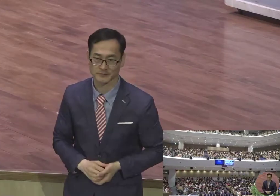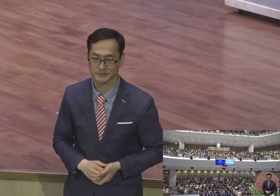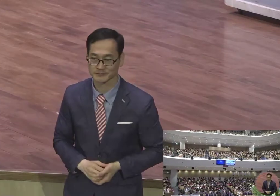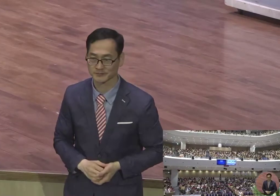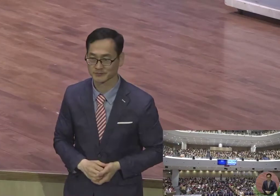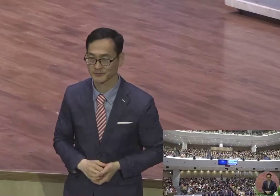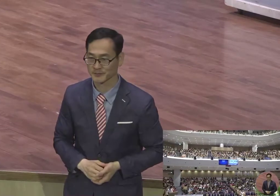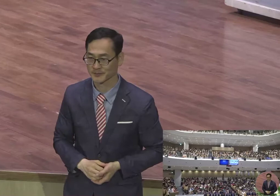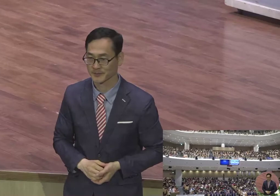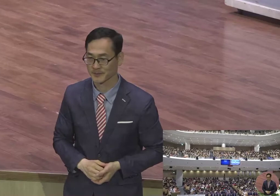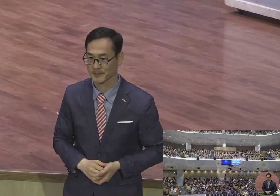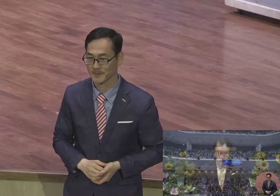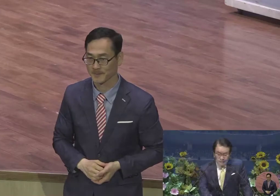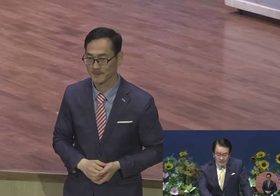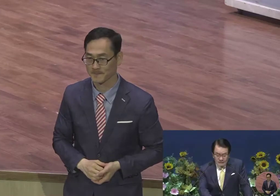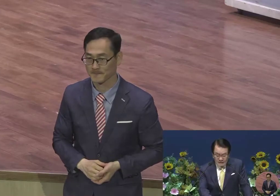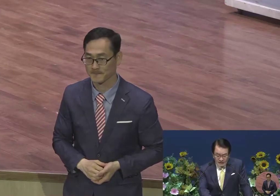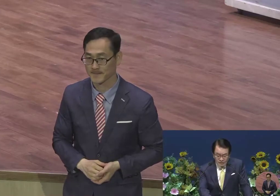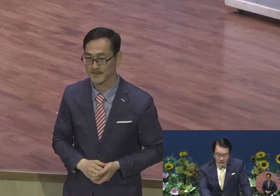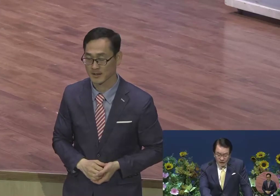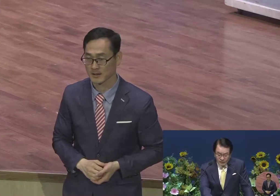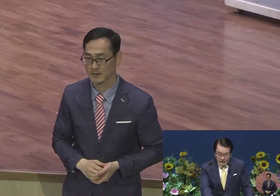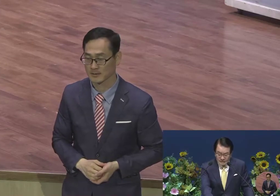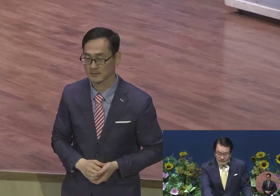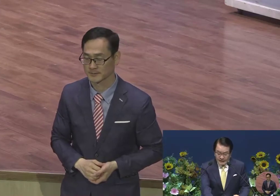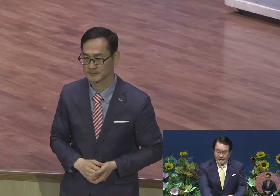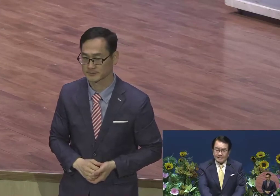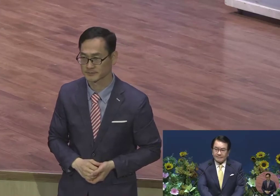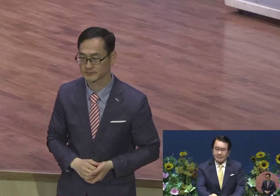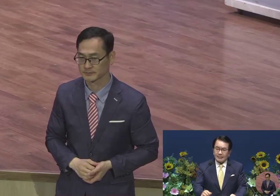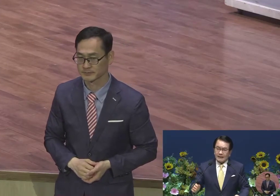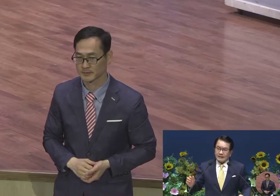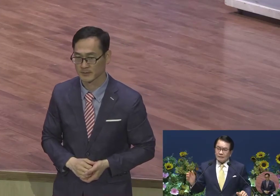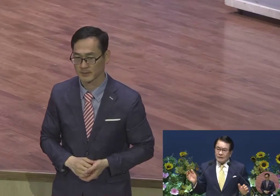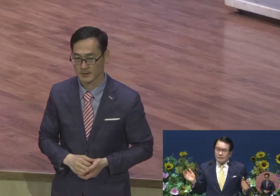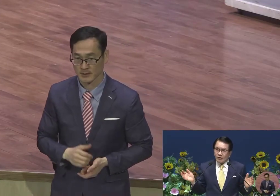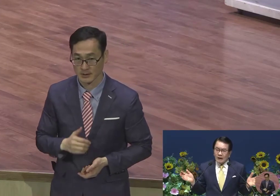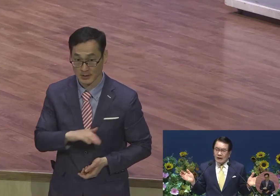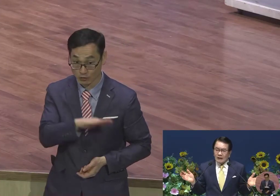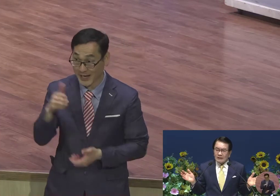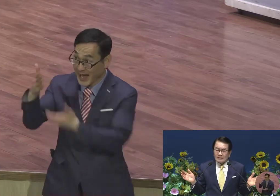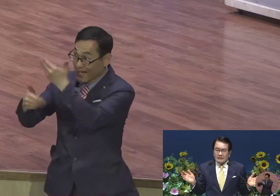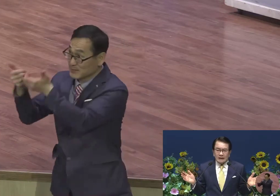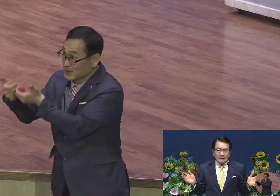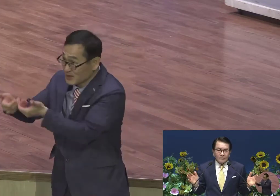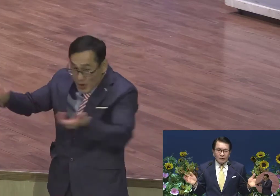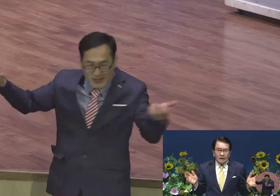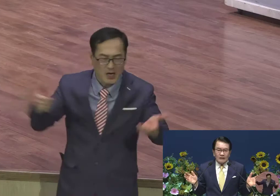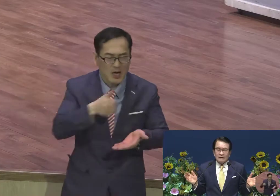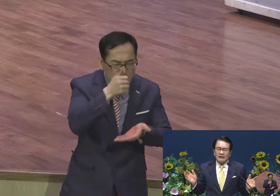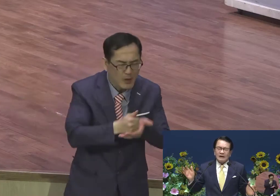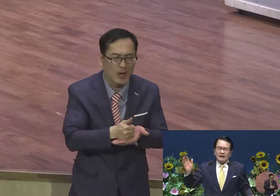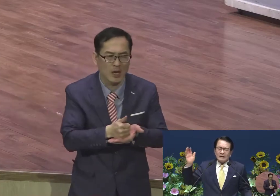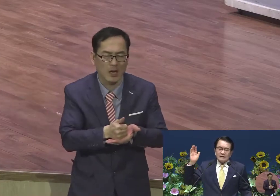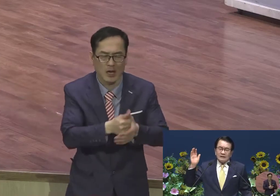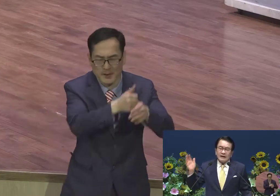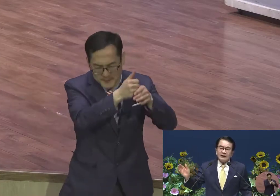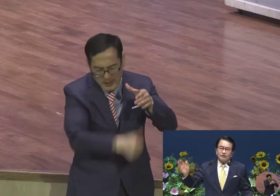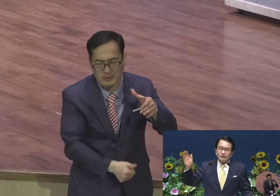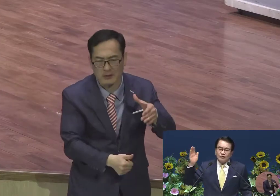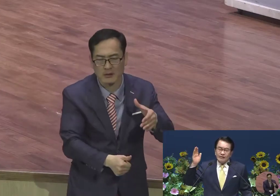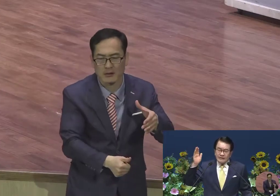우리가요 하나님을 떠나 죄 가운데 있을 때 우리는 몰라 하나님은 하나님은 모르나 그런데